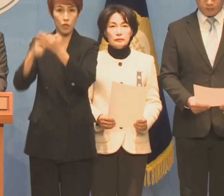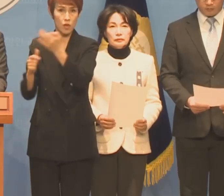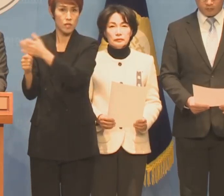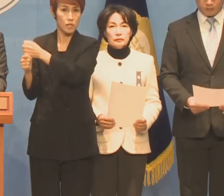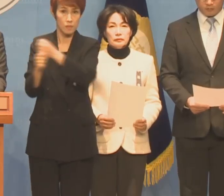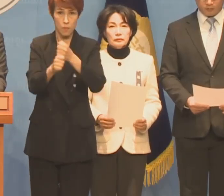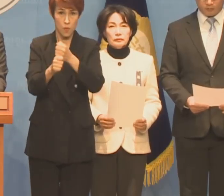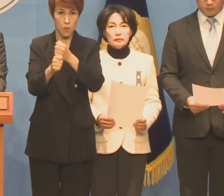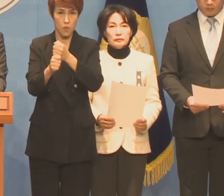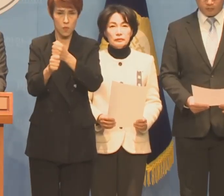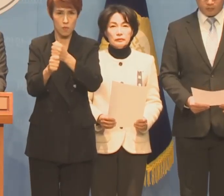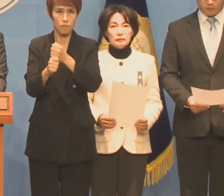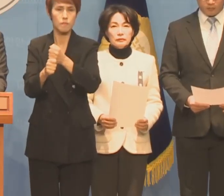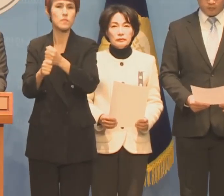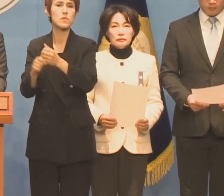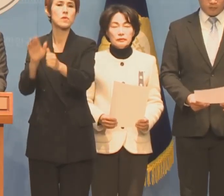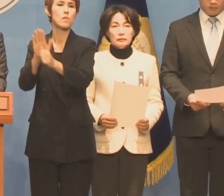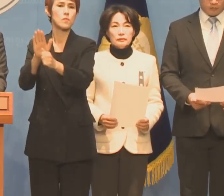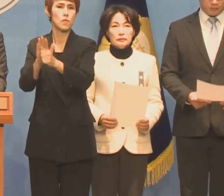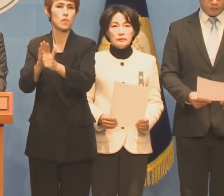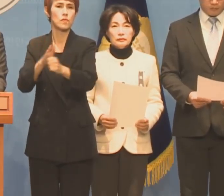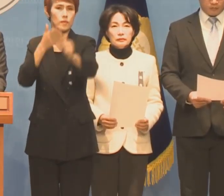체포에 적극 협조하라.